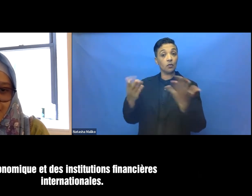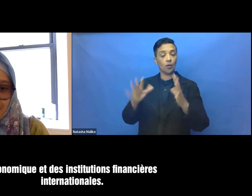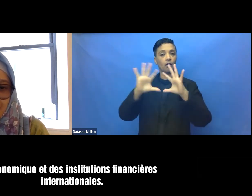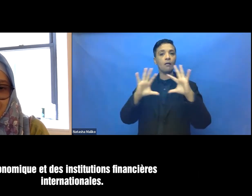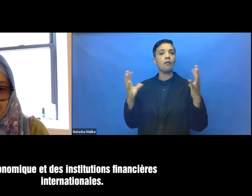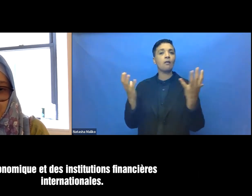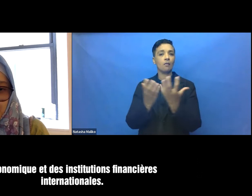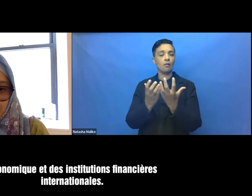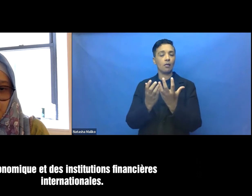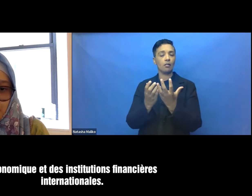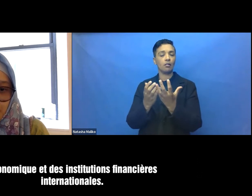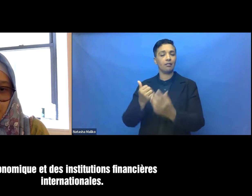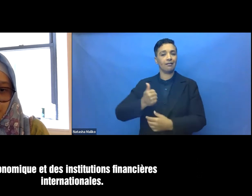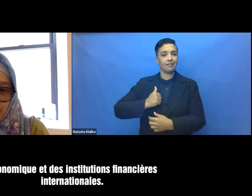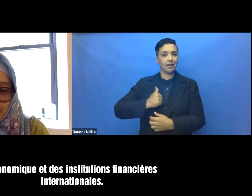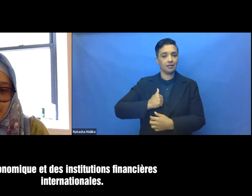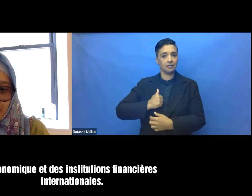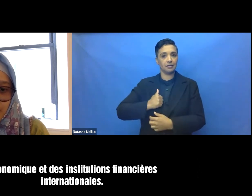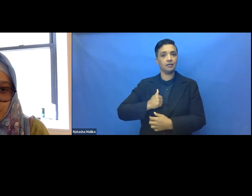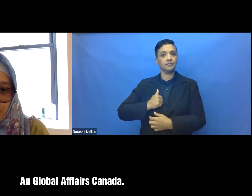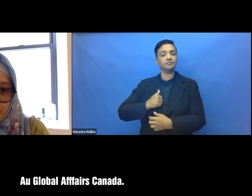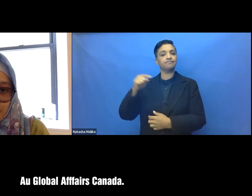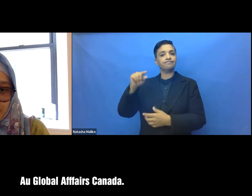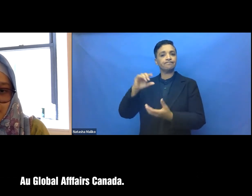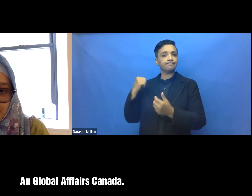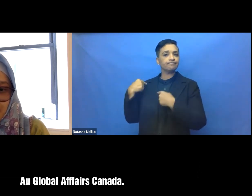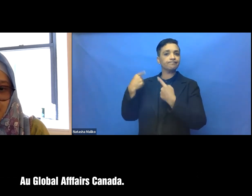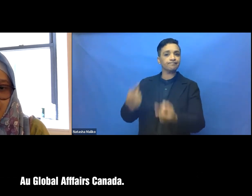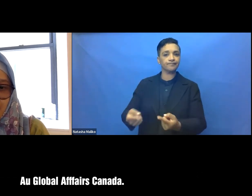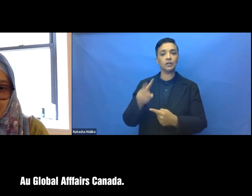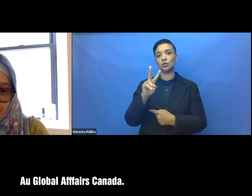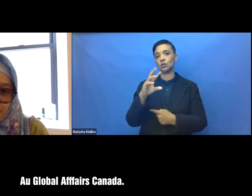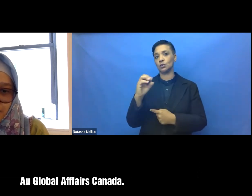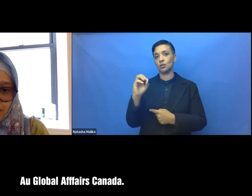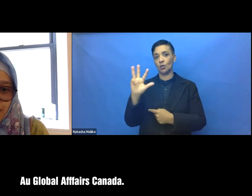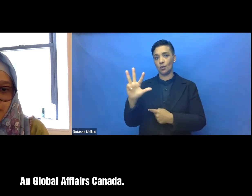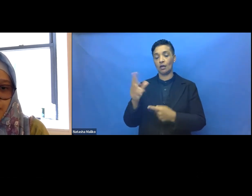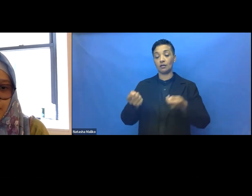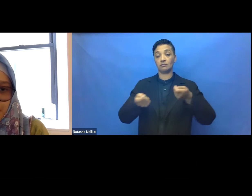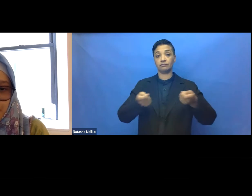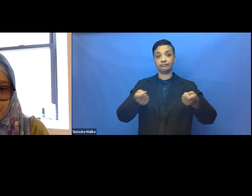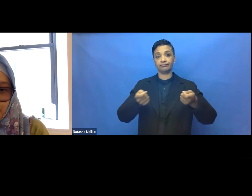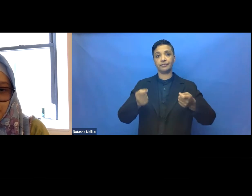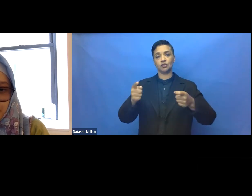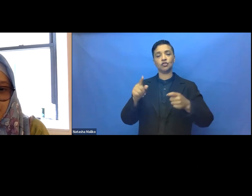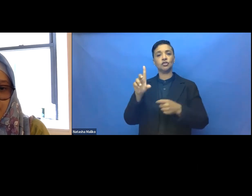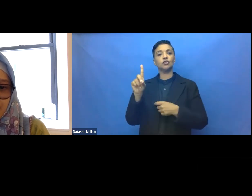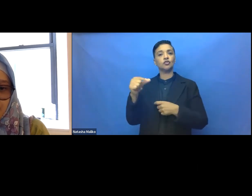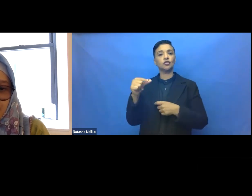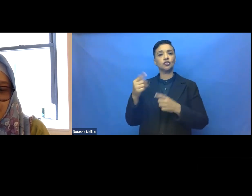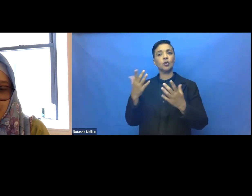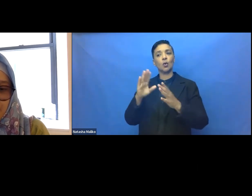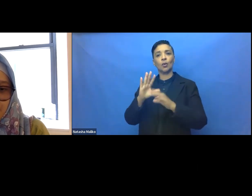directeur général pour le développement économique et les institutions financières internationales